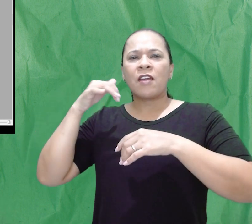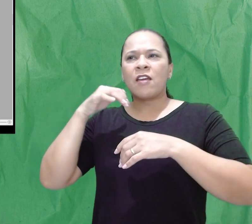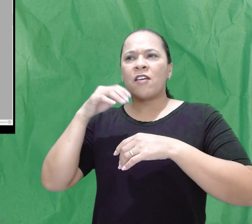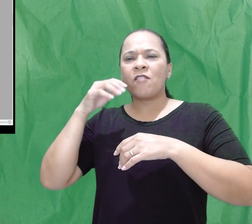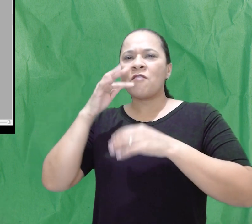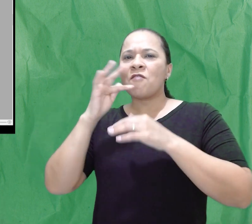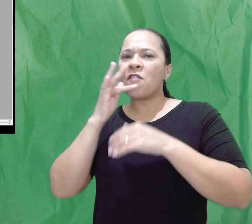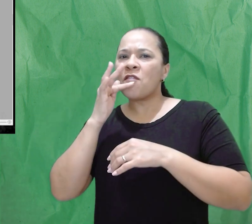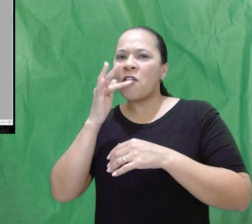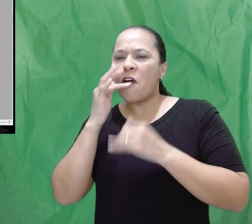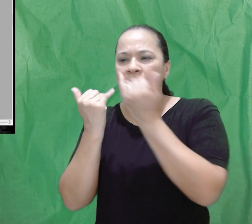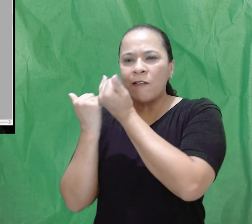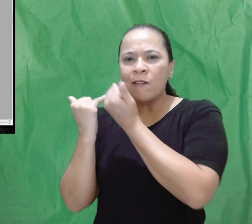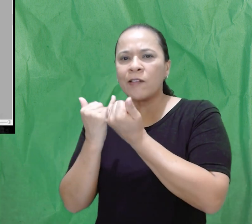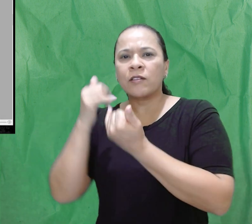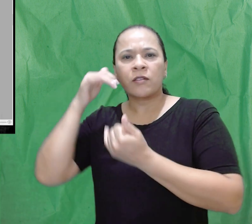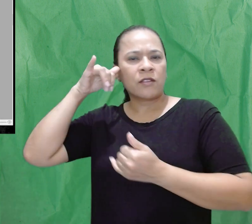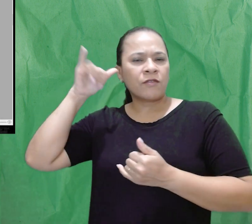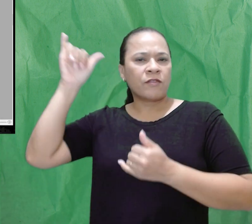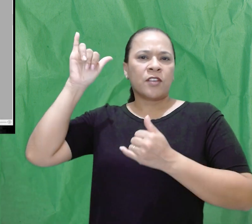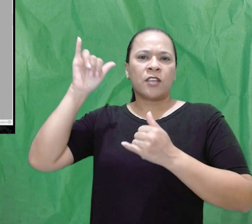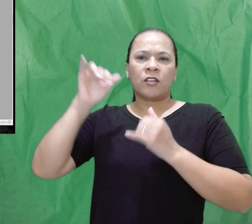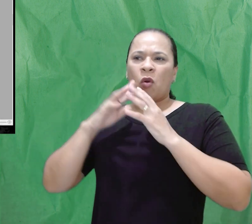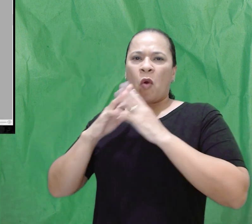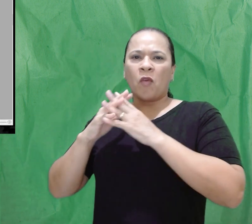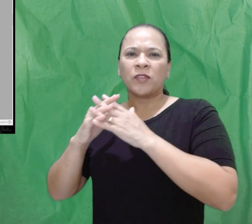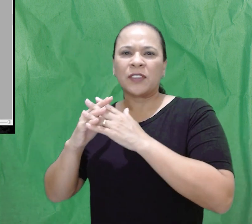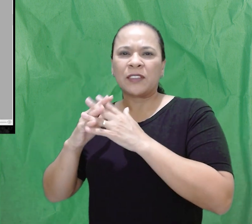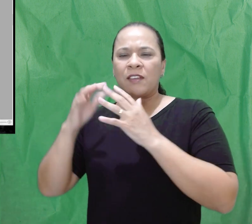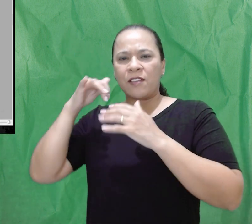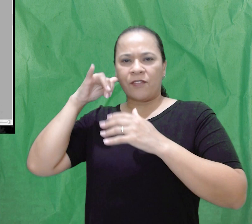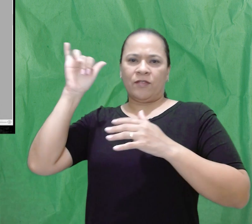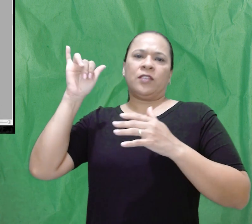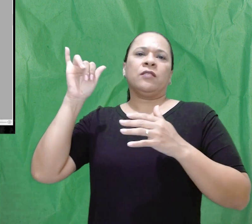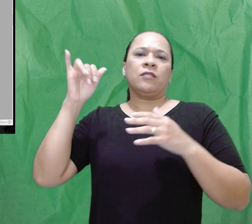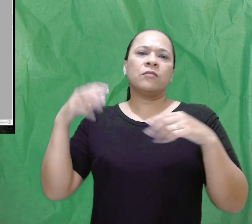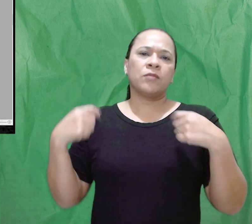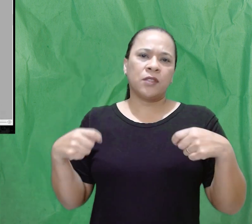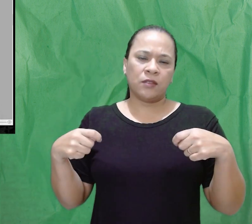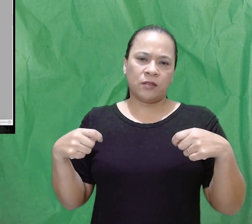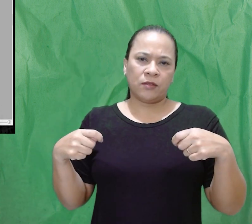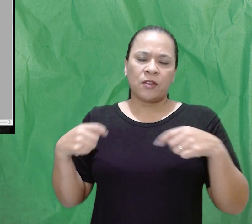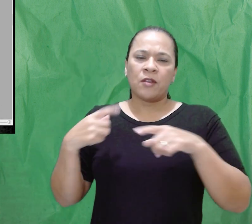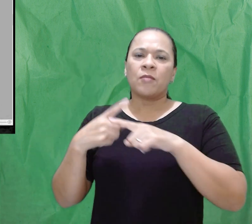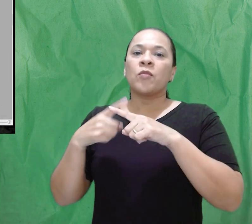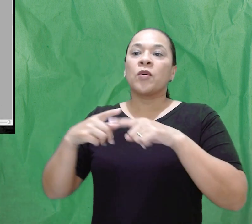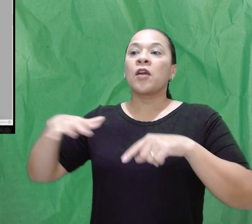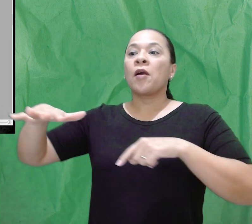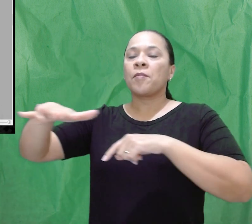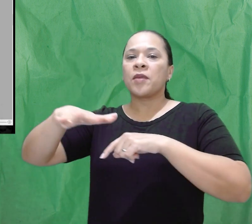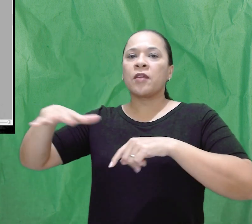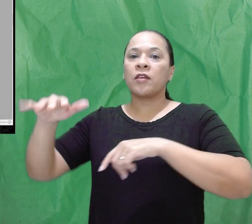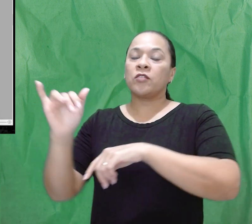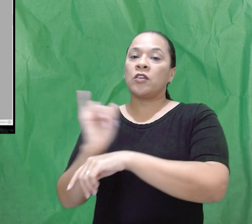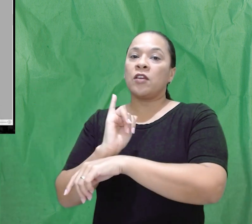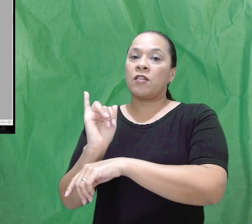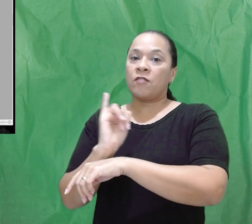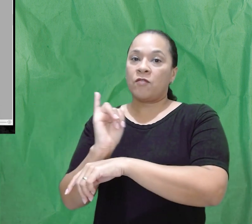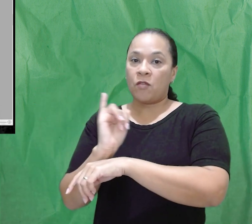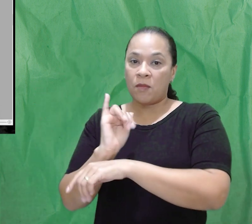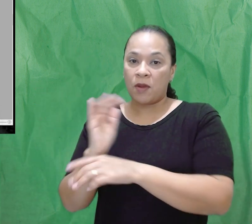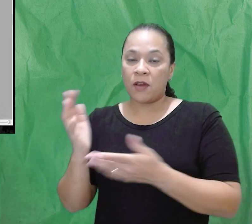evitar atritos, saber diferenciar. Por mais que seja um ambiente informal, a gente tem que se lembrar